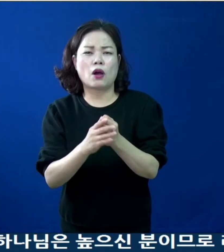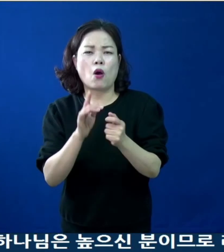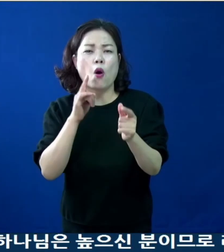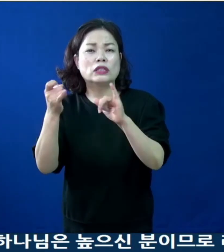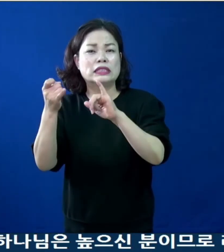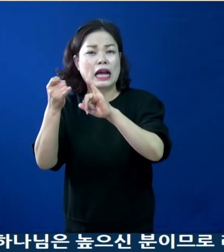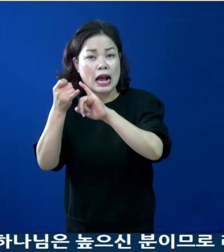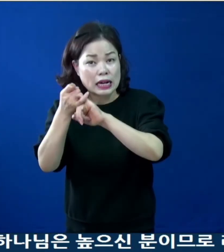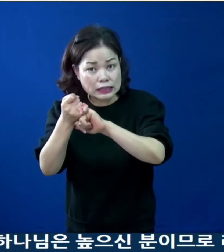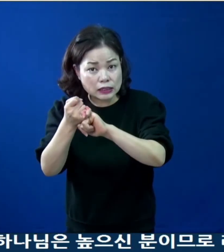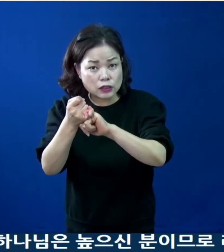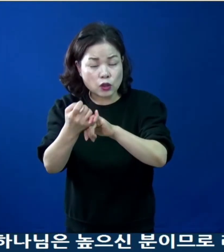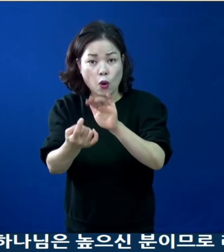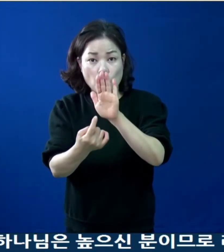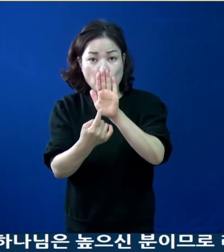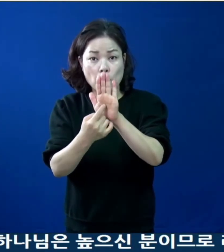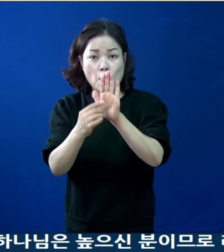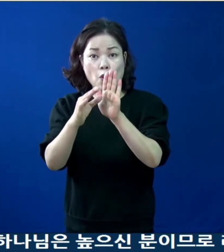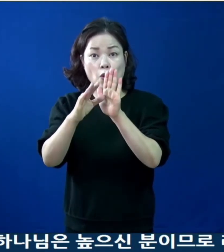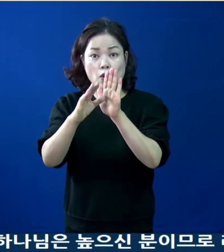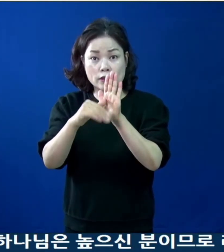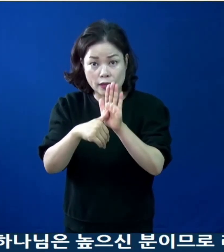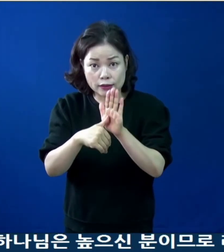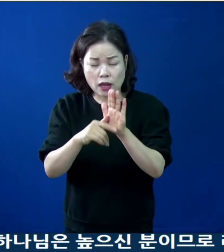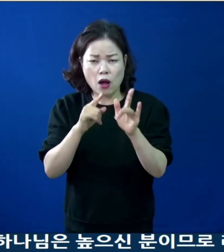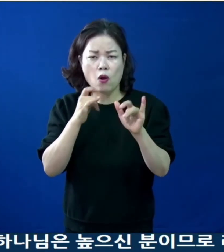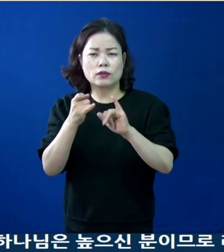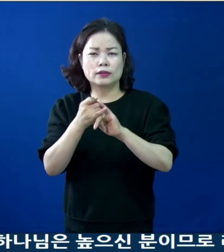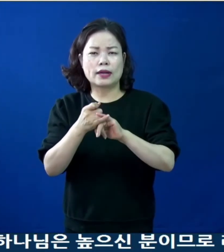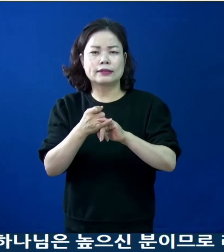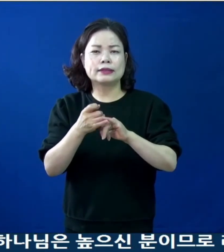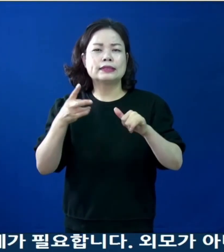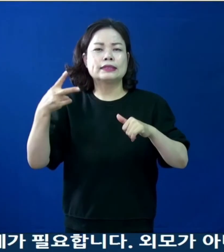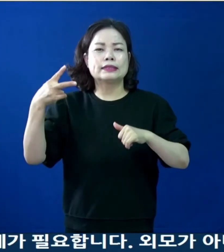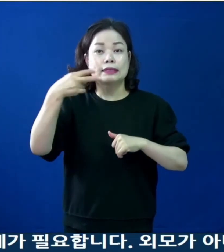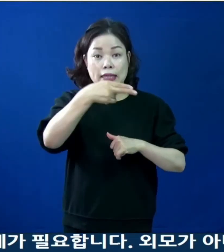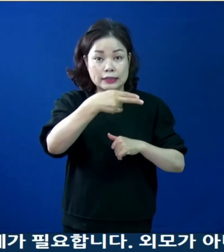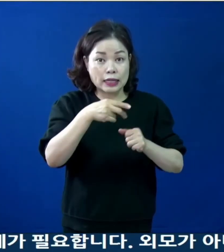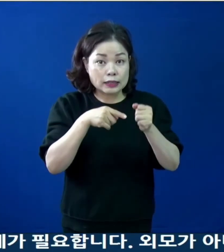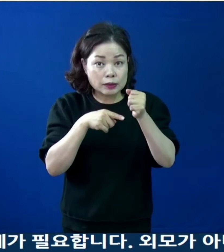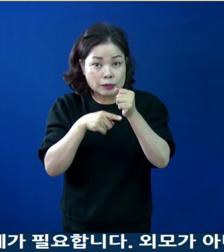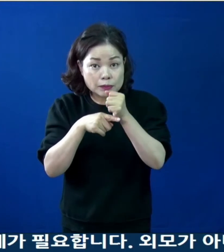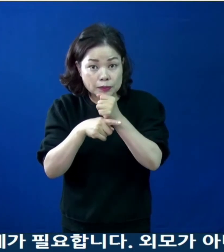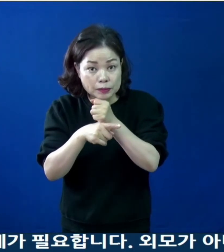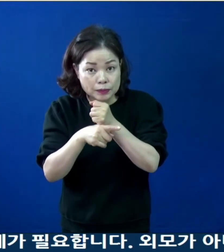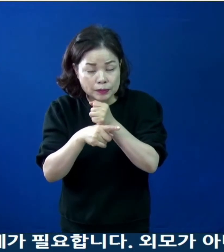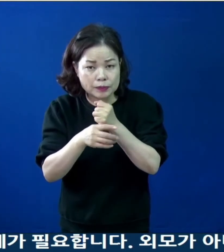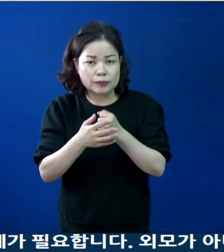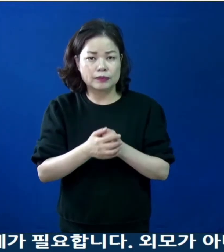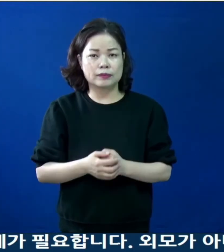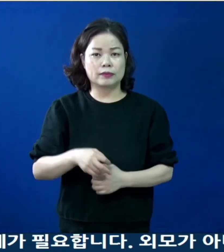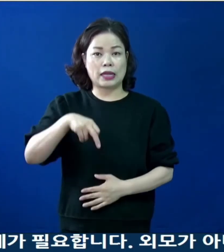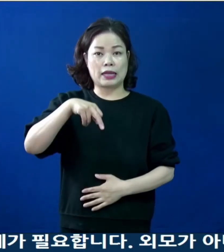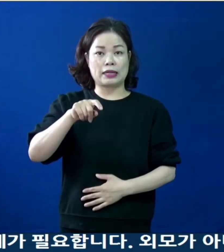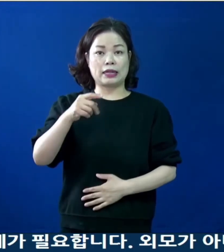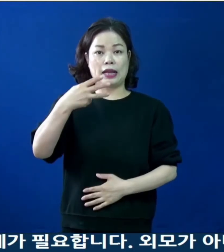언약을 표현할 때 보통 언약을 자른다라는 의미로 카라트 베리트라는 말을